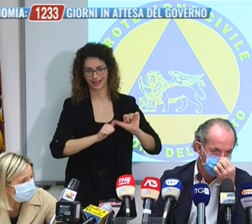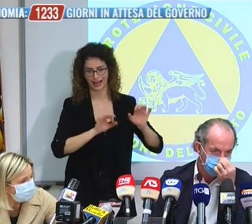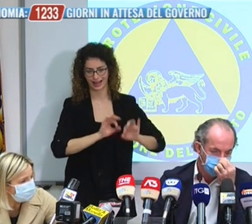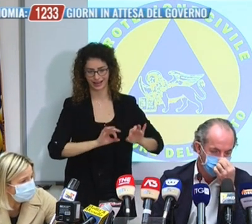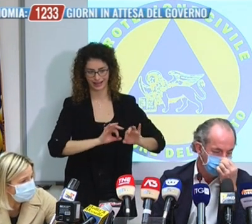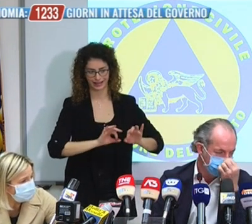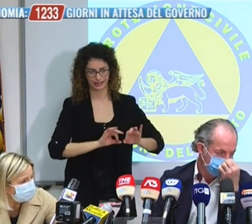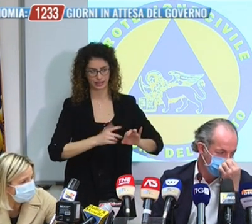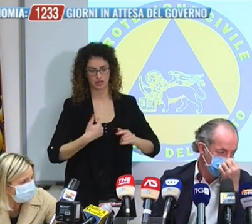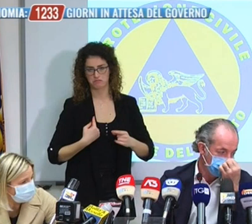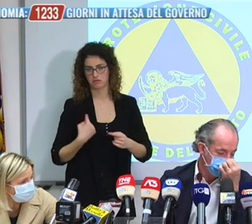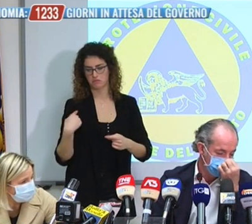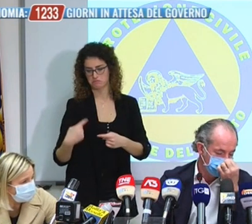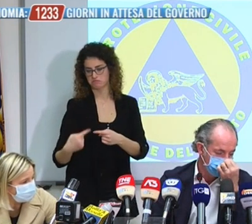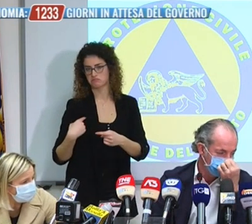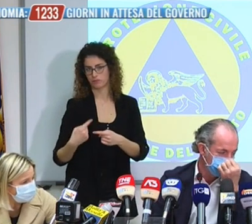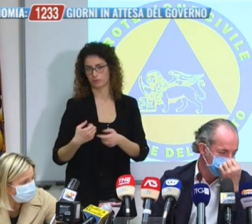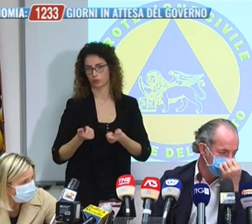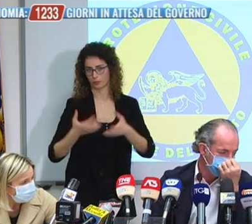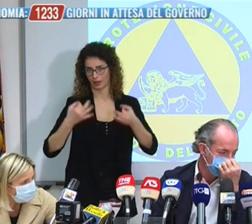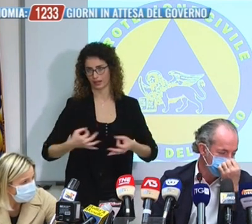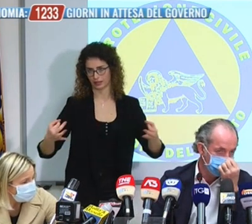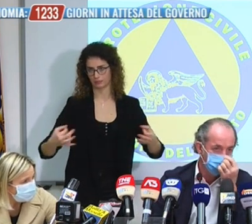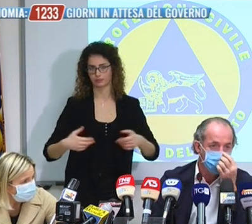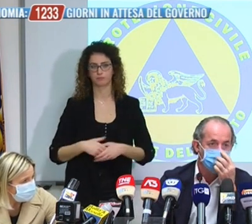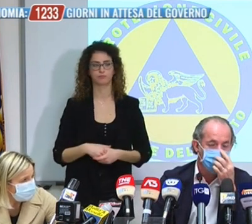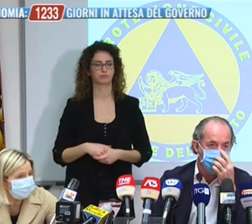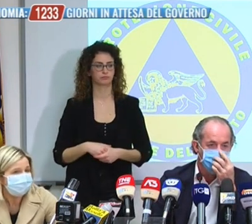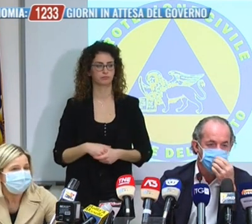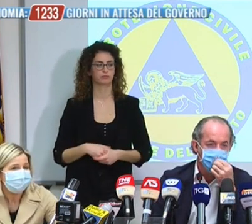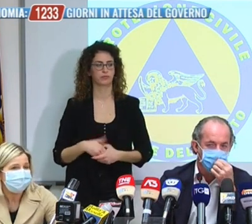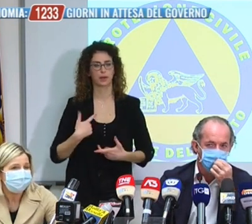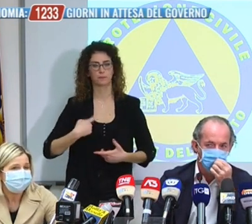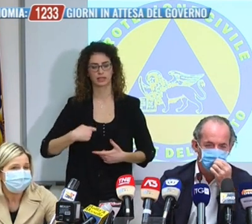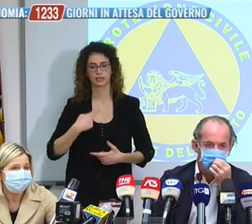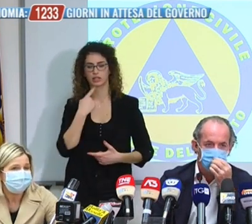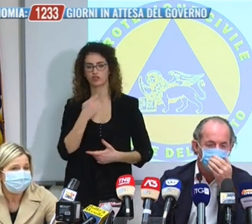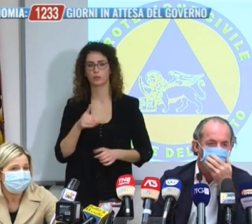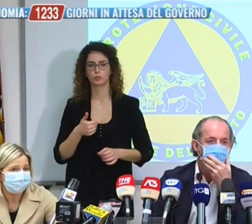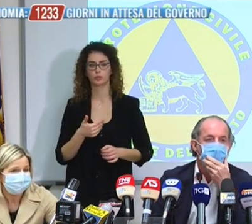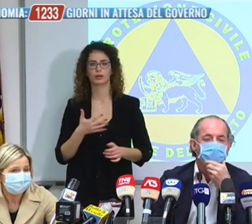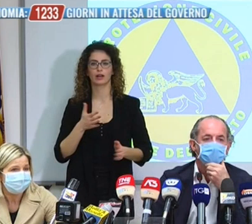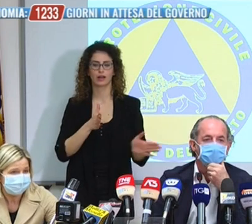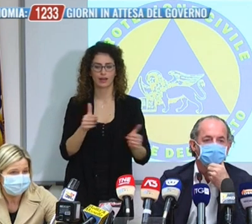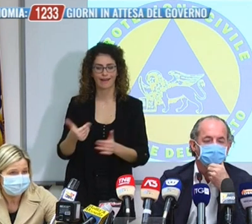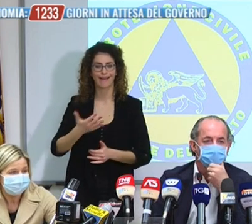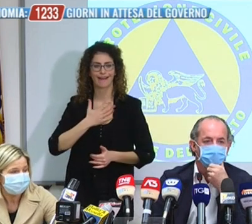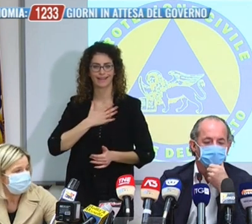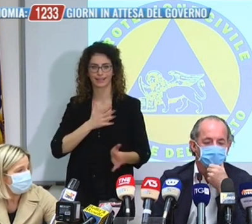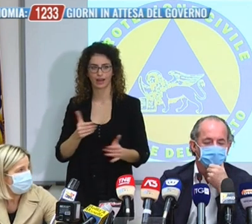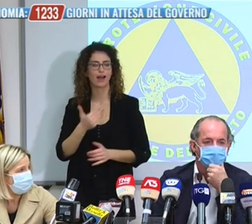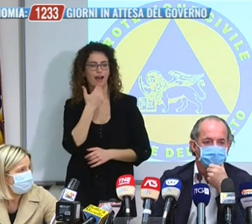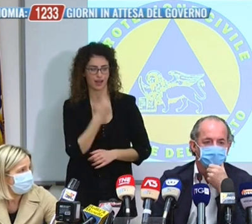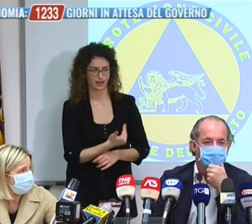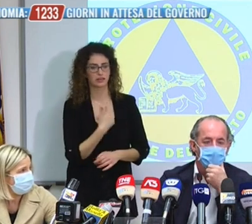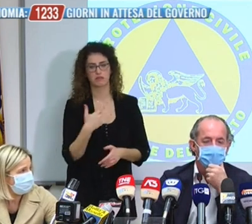vi daremo nei prossimi giorni con sì, numeri sì, precisi, che diceva il Presidente, anche distribuito per fasce di età. Quindi nei